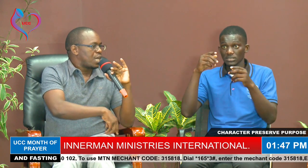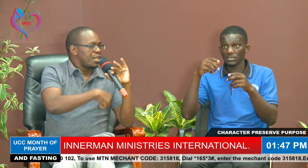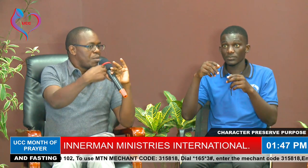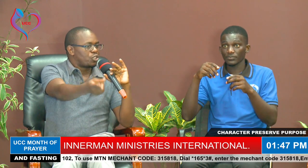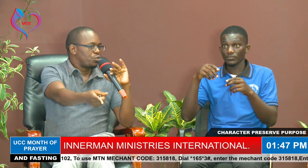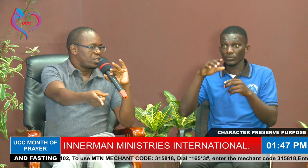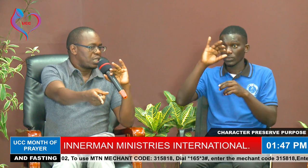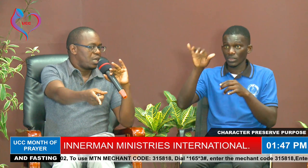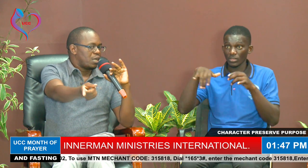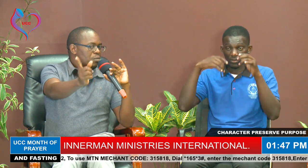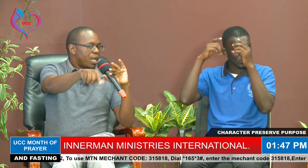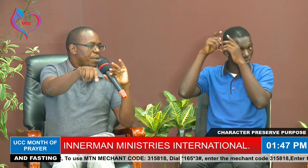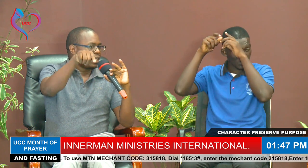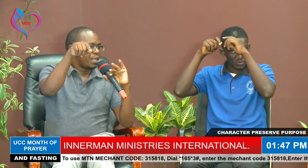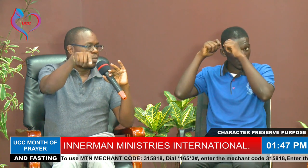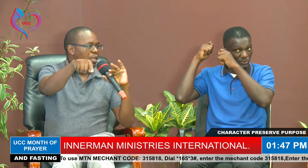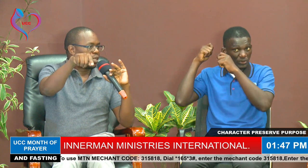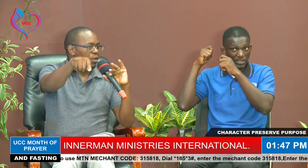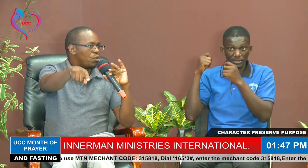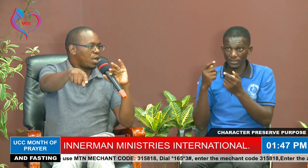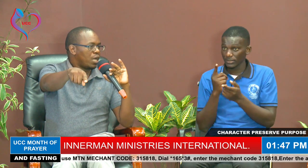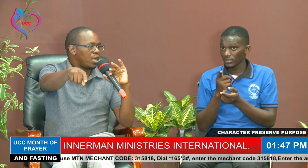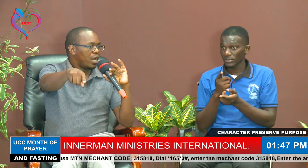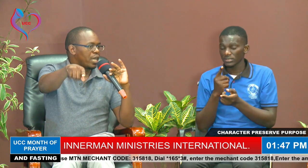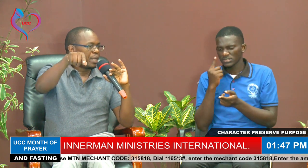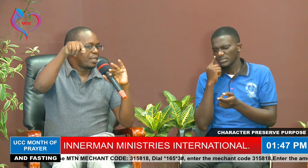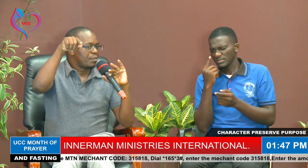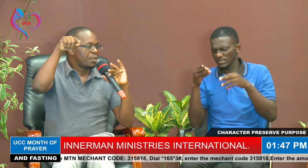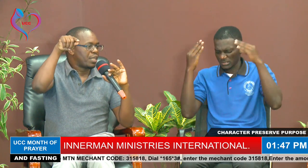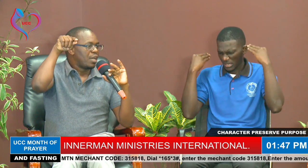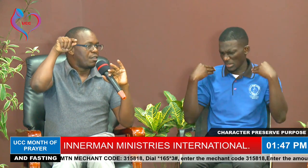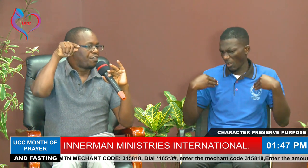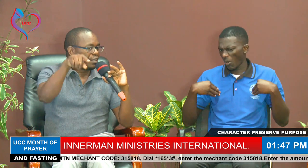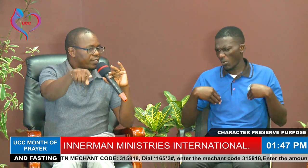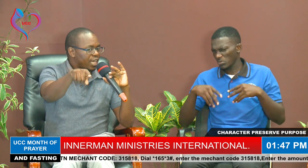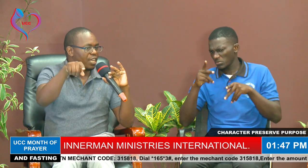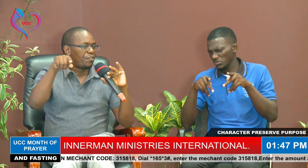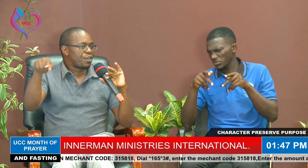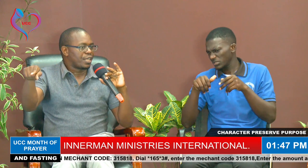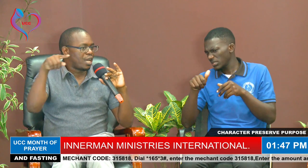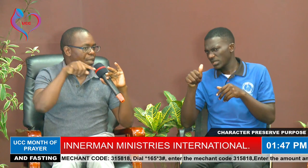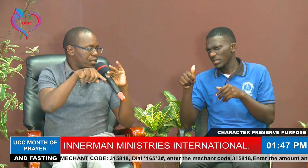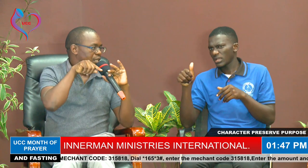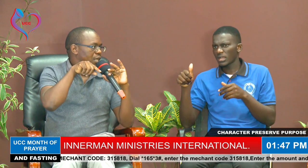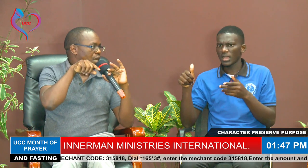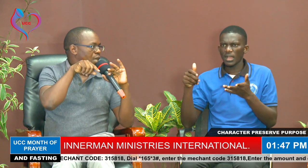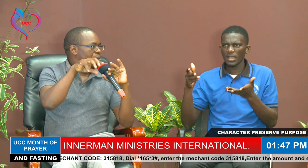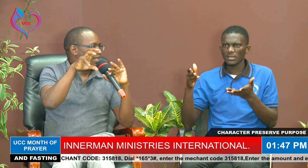stani amwachuzinga mbayambadde ebyambalo ebinnaggwanga ayambadde babita filth and foreign garments, ayambadde